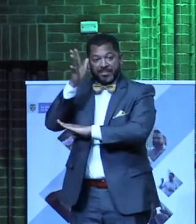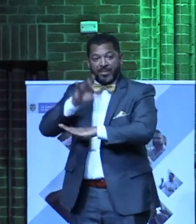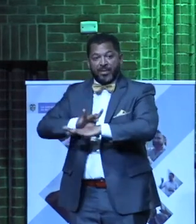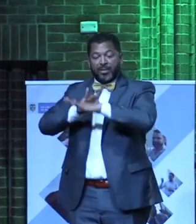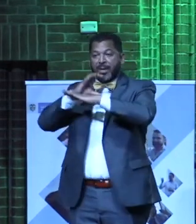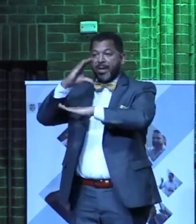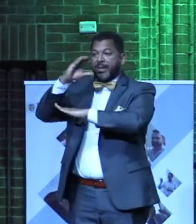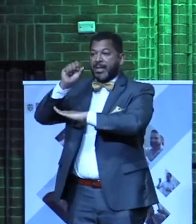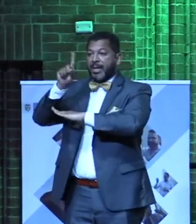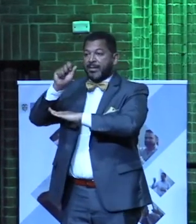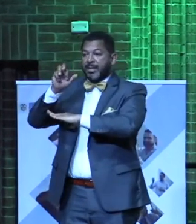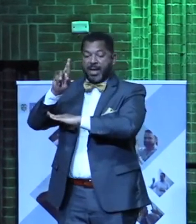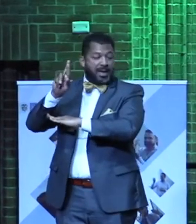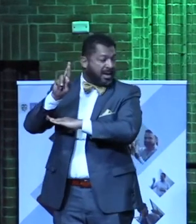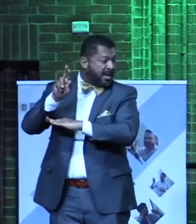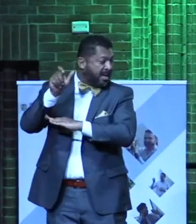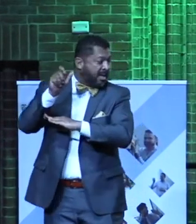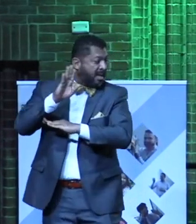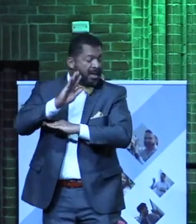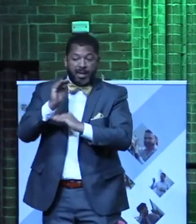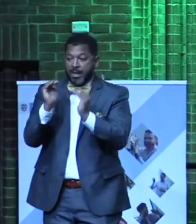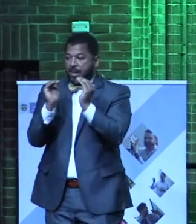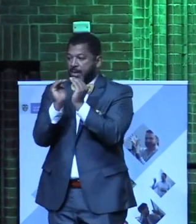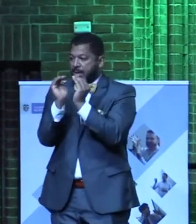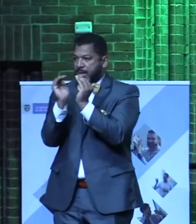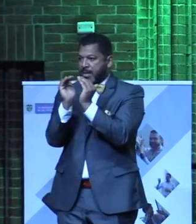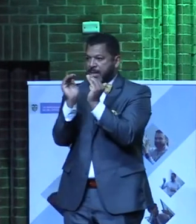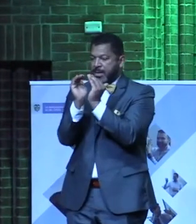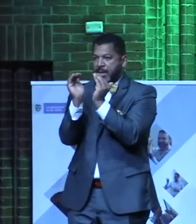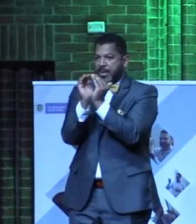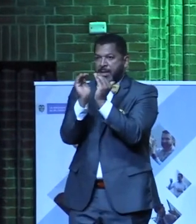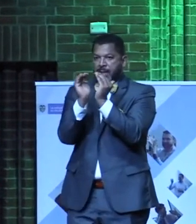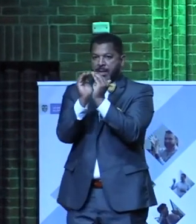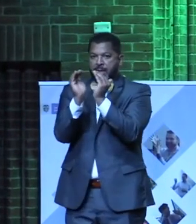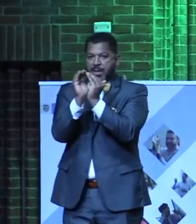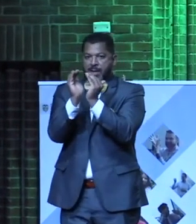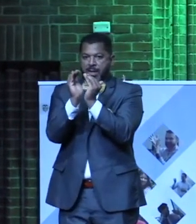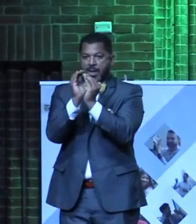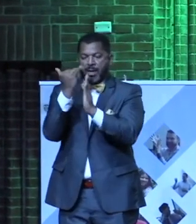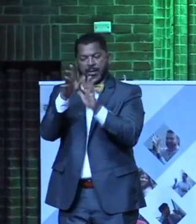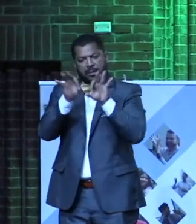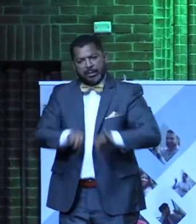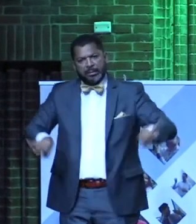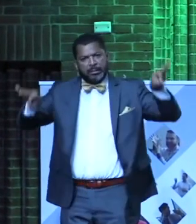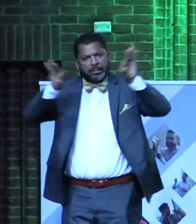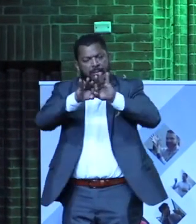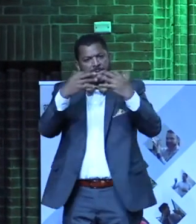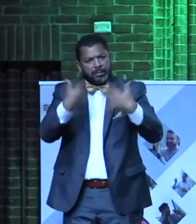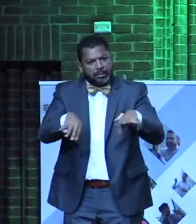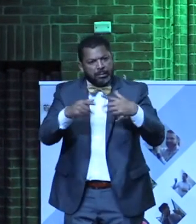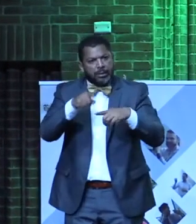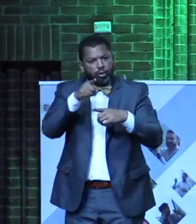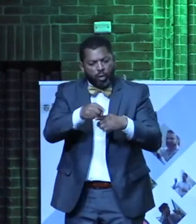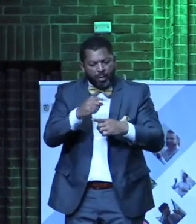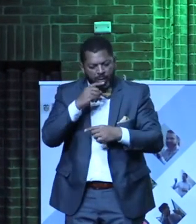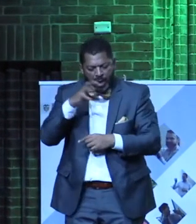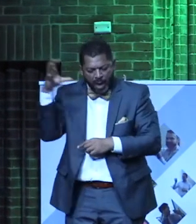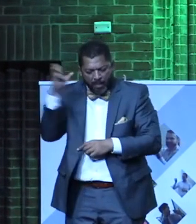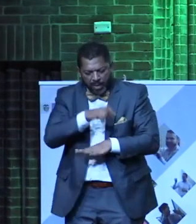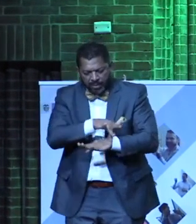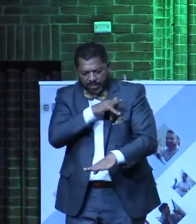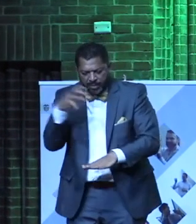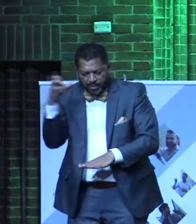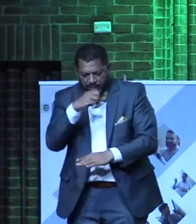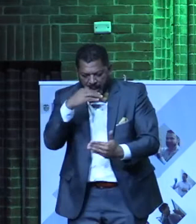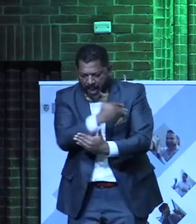doctor César Luna. Con el Instituto Colombiano de Bienestar Familiar estuvimos haciendo un trabajo supremamente importante y es el tema de detección temprana.